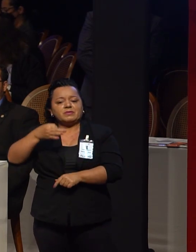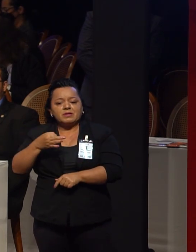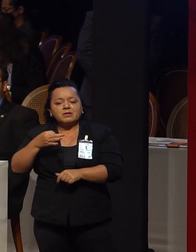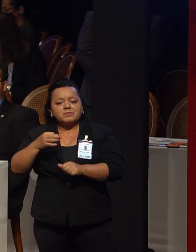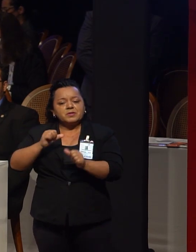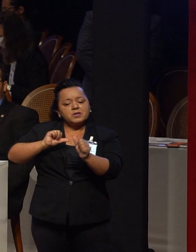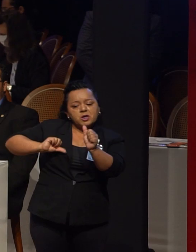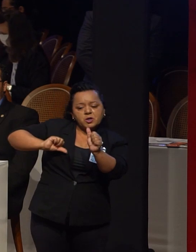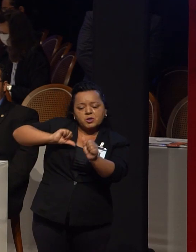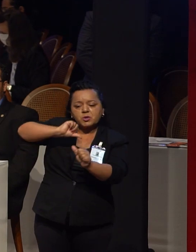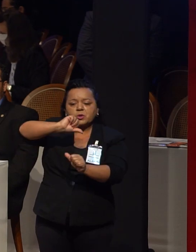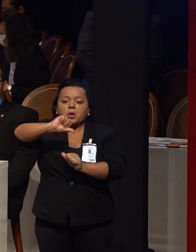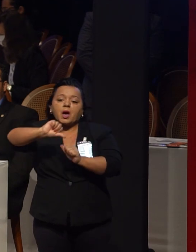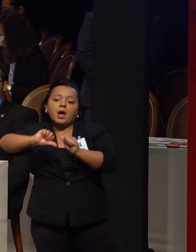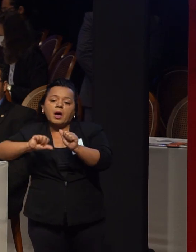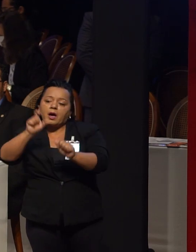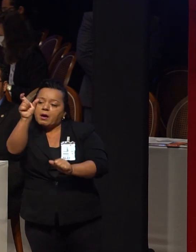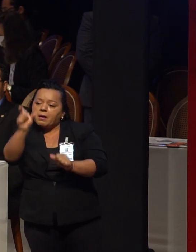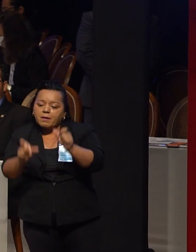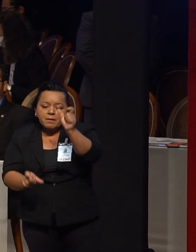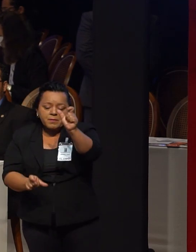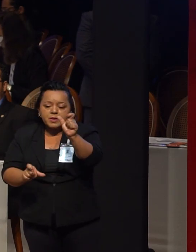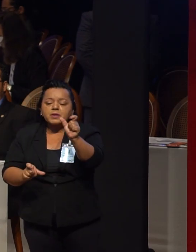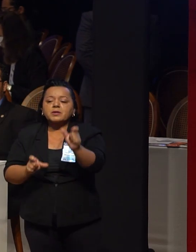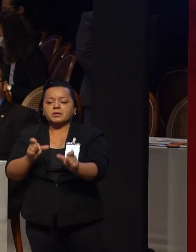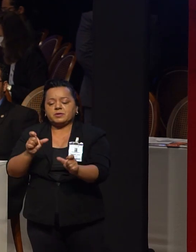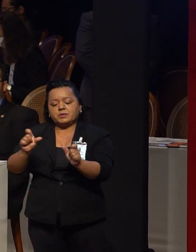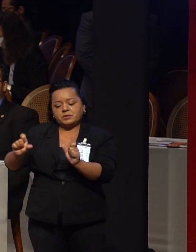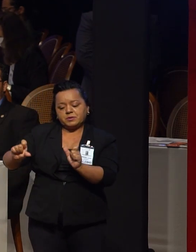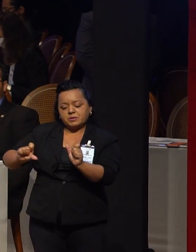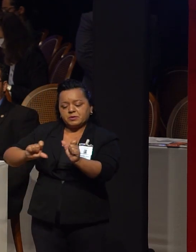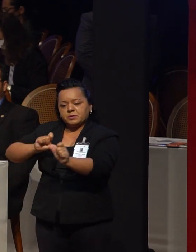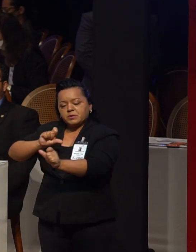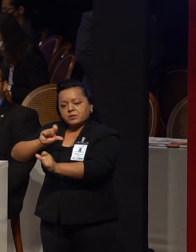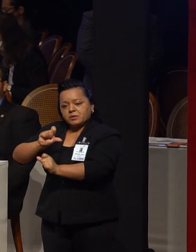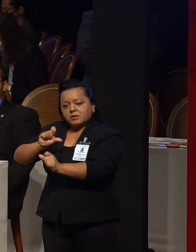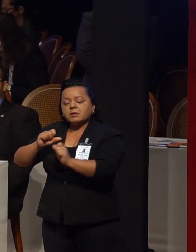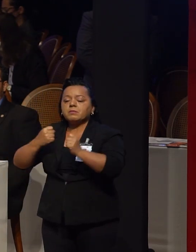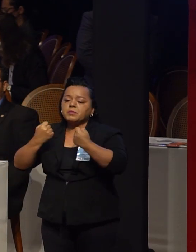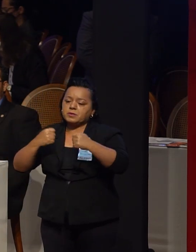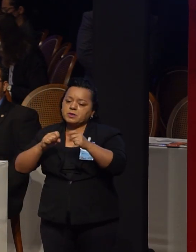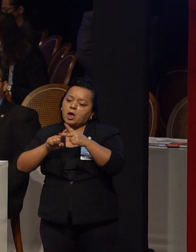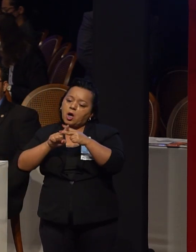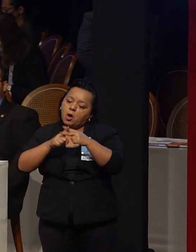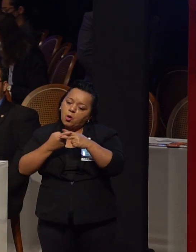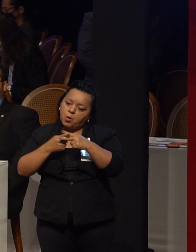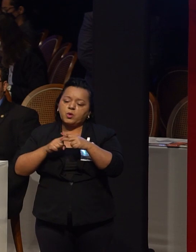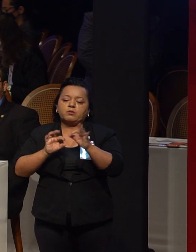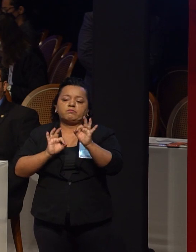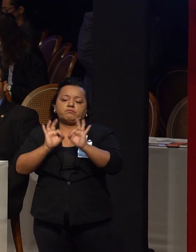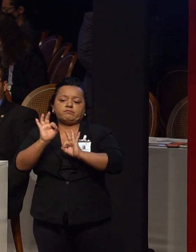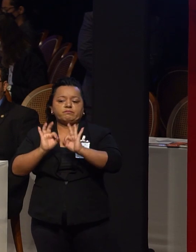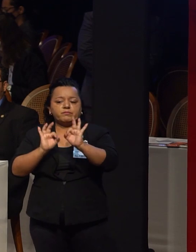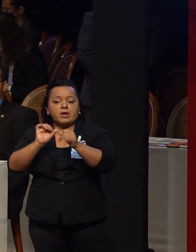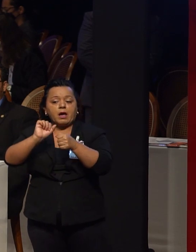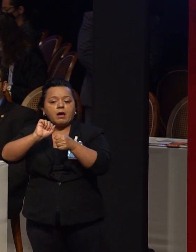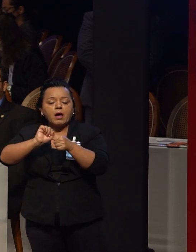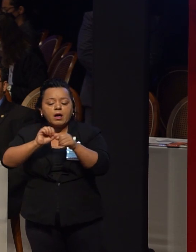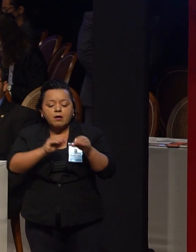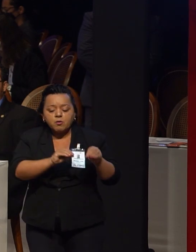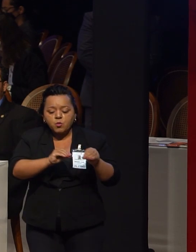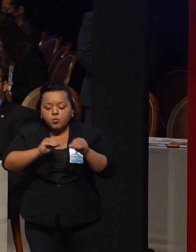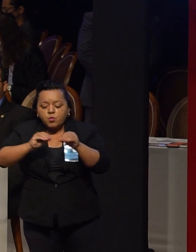gente. A gente precisa só corrigir ações. A gente, às vezes, tem que mudar